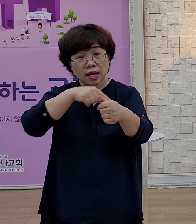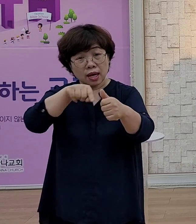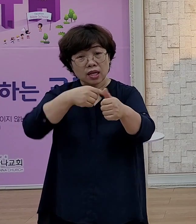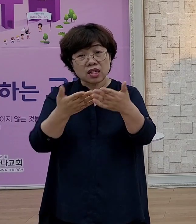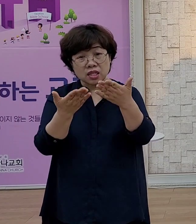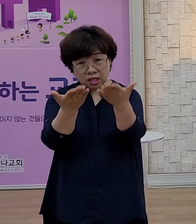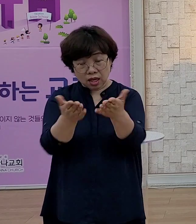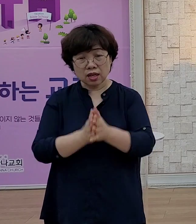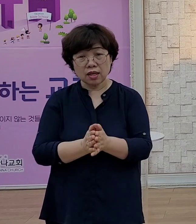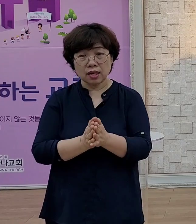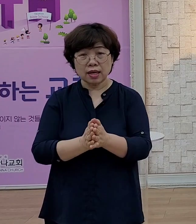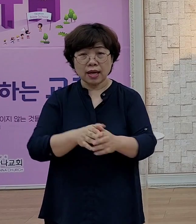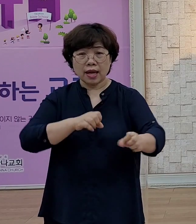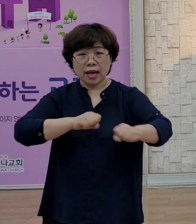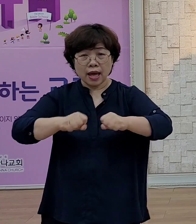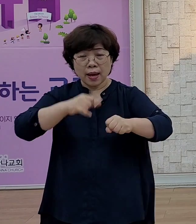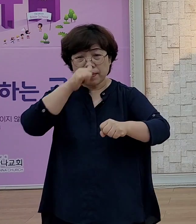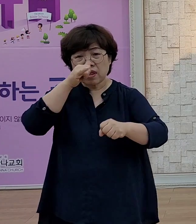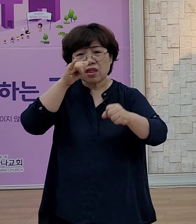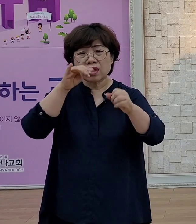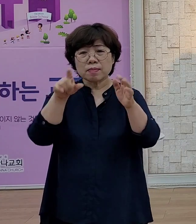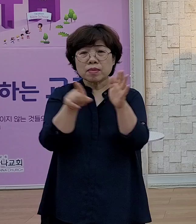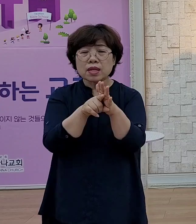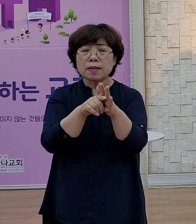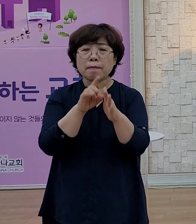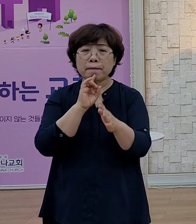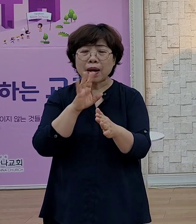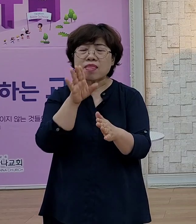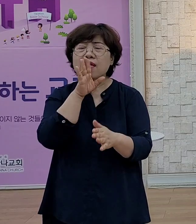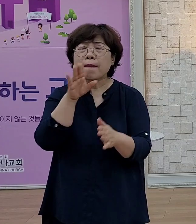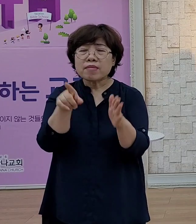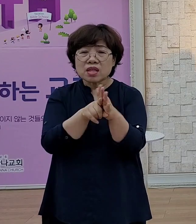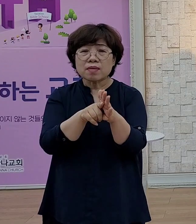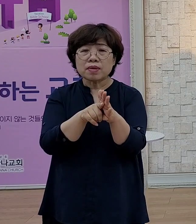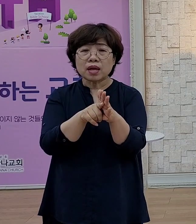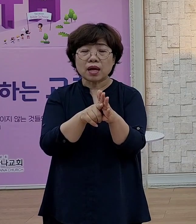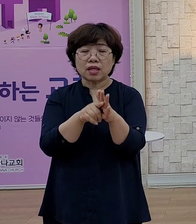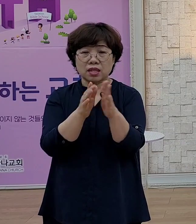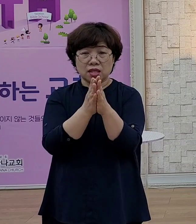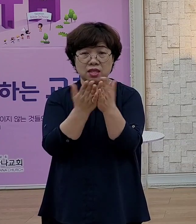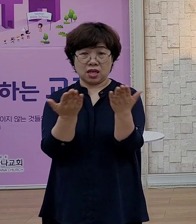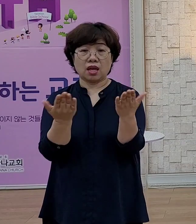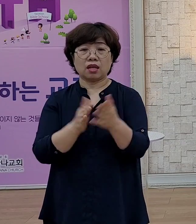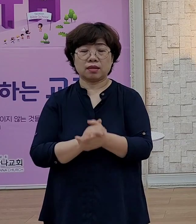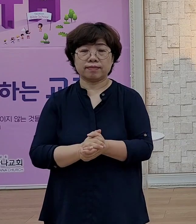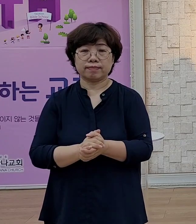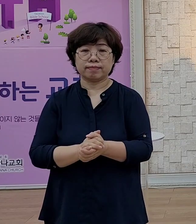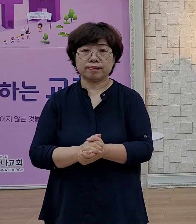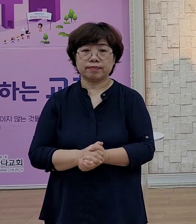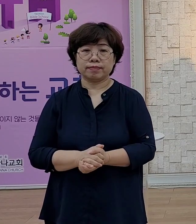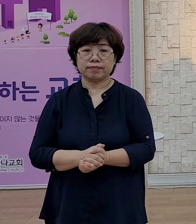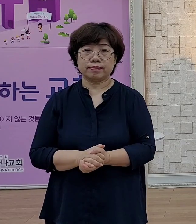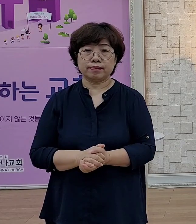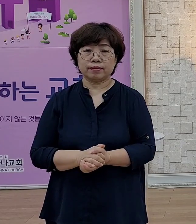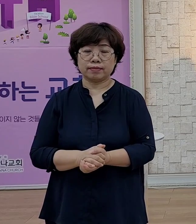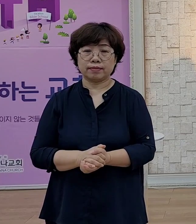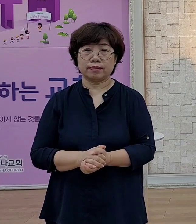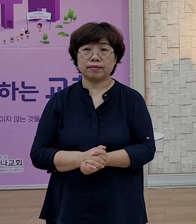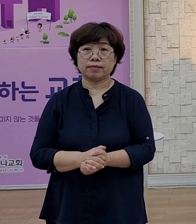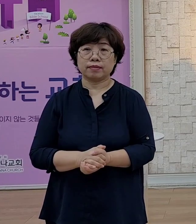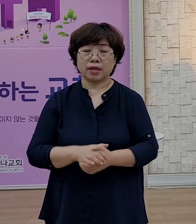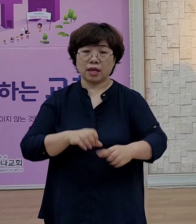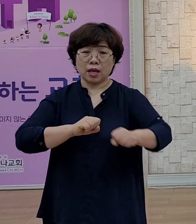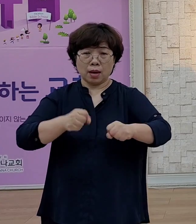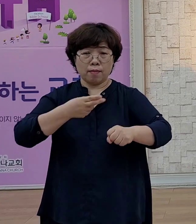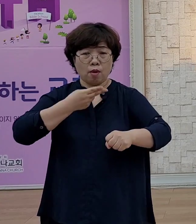행함이 있는 믿음이 진짜 믿음이다 그랬잖아요. 죄다 이 말은 이렇게 사는 이 삶이 바로